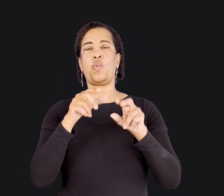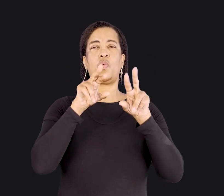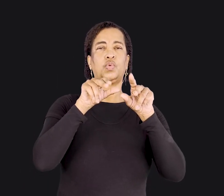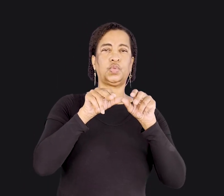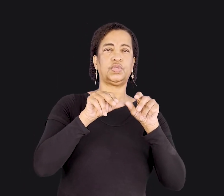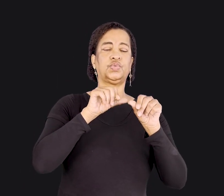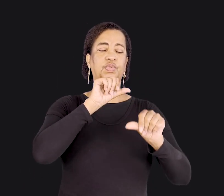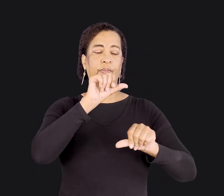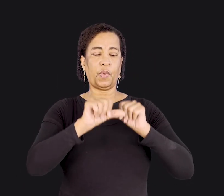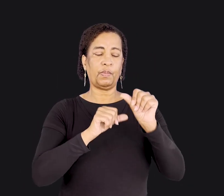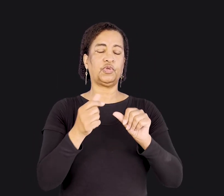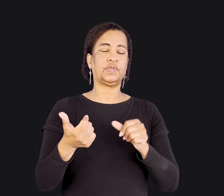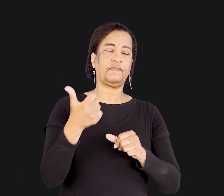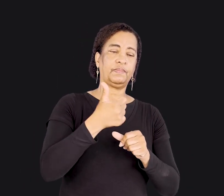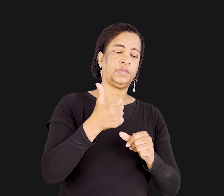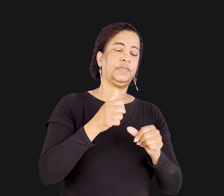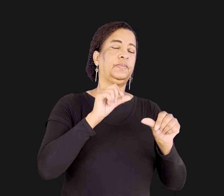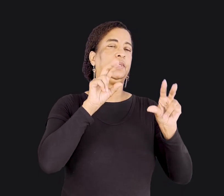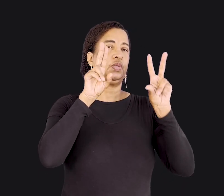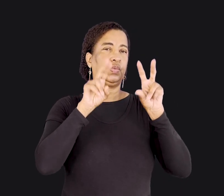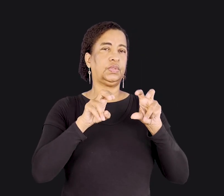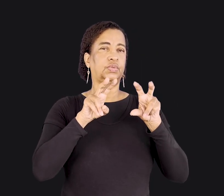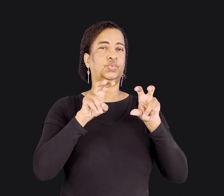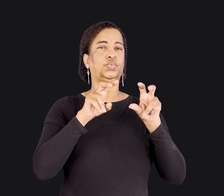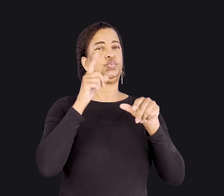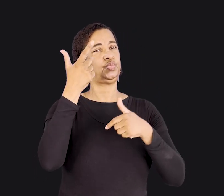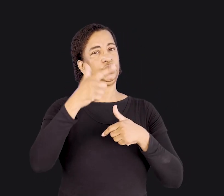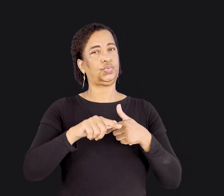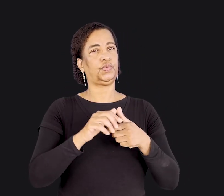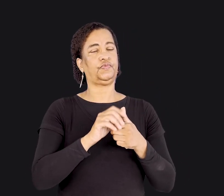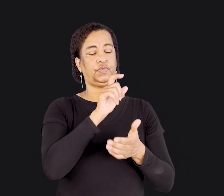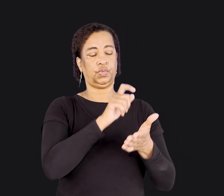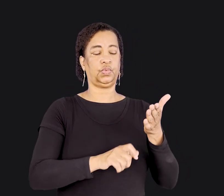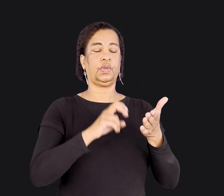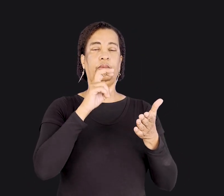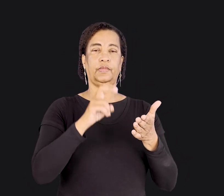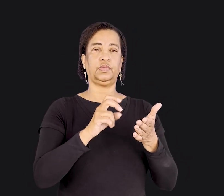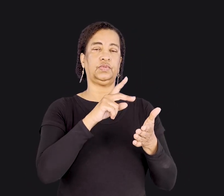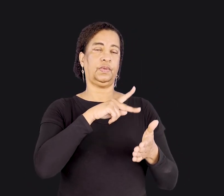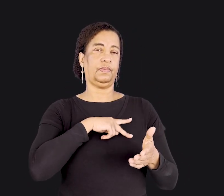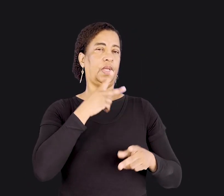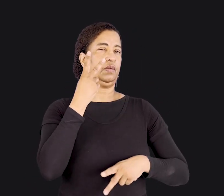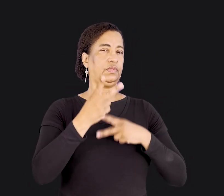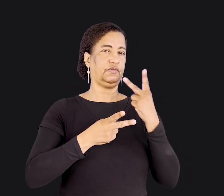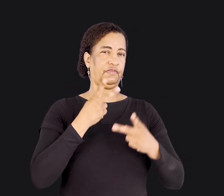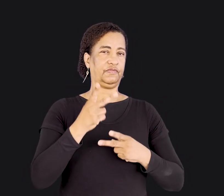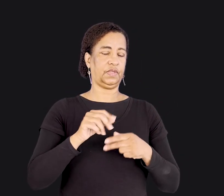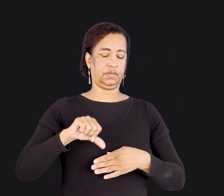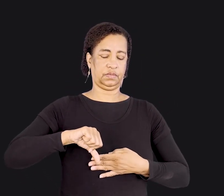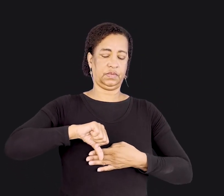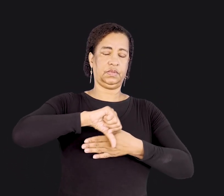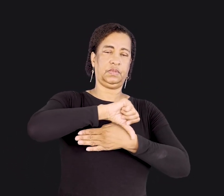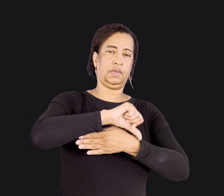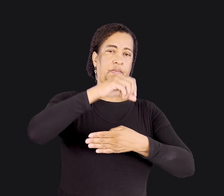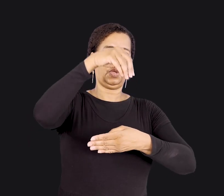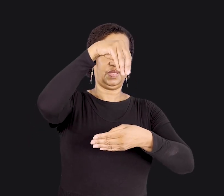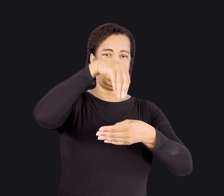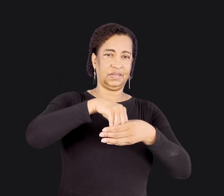depois voltava ao primeiro assunto. No capítulo 5, Paulo tinha abordado a questão da imoralidade dentro